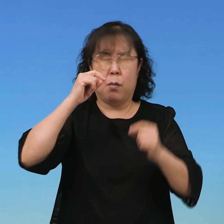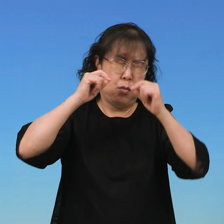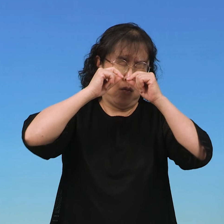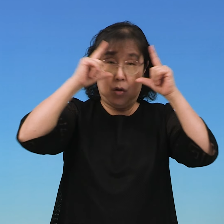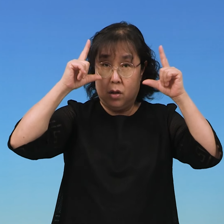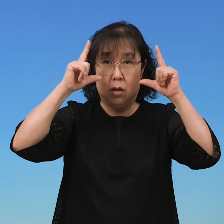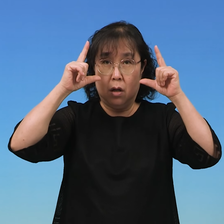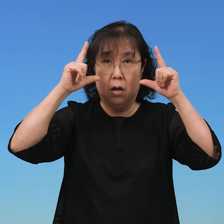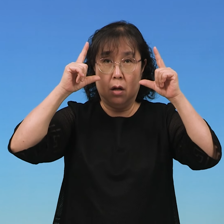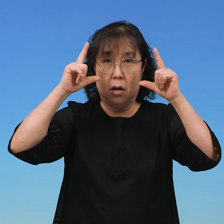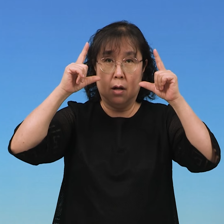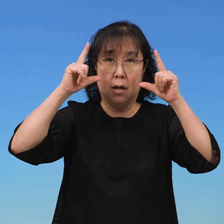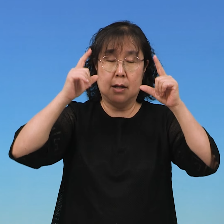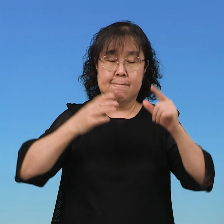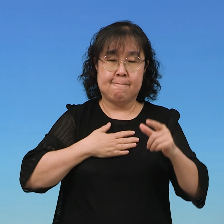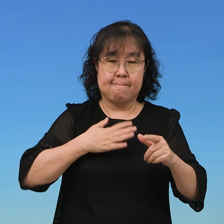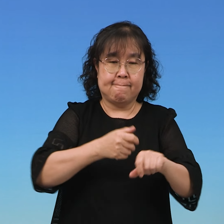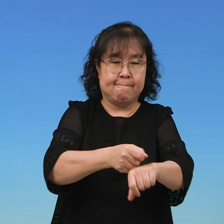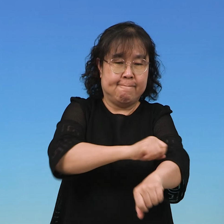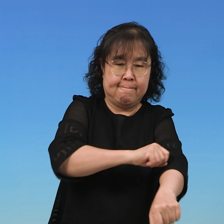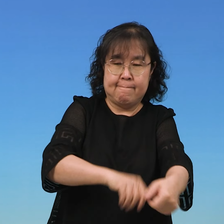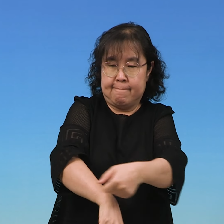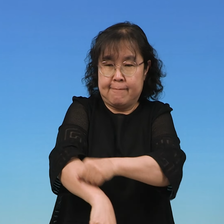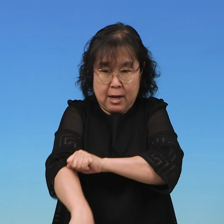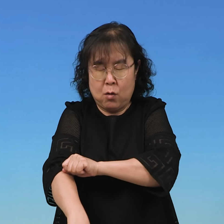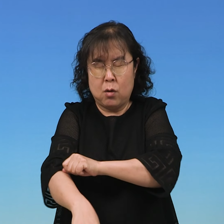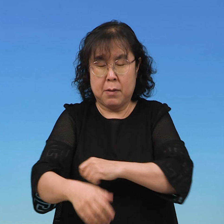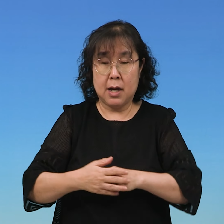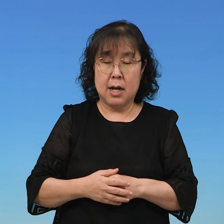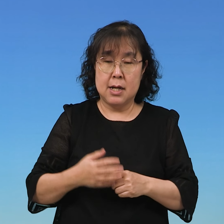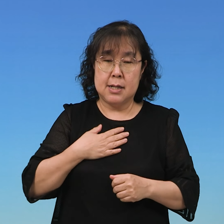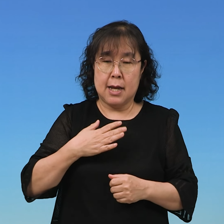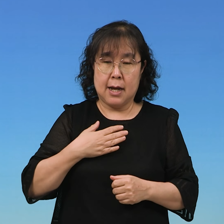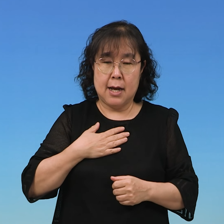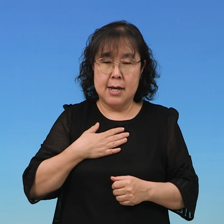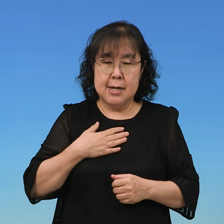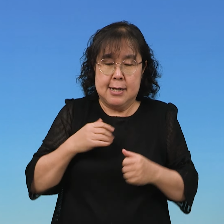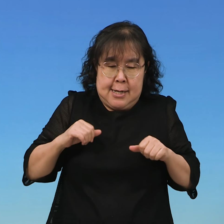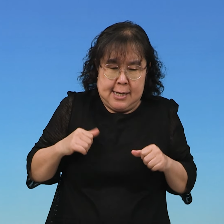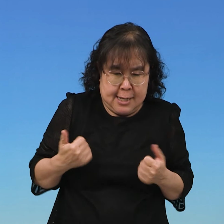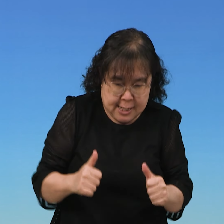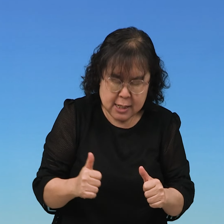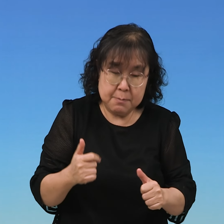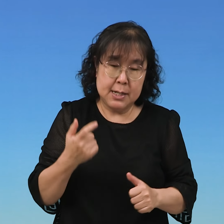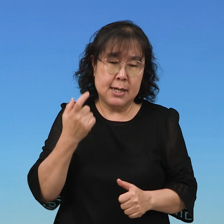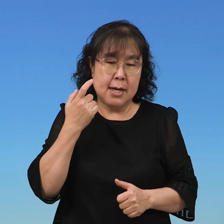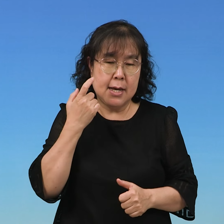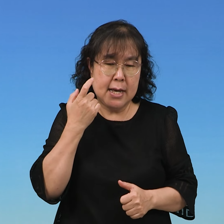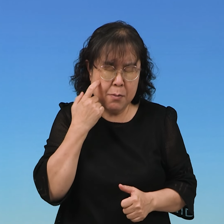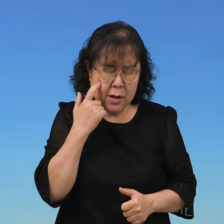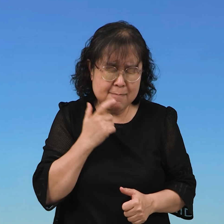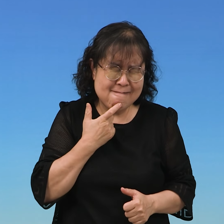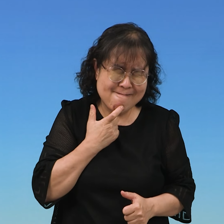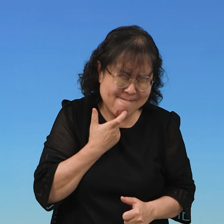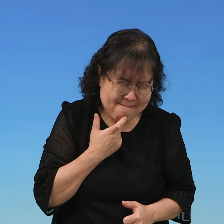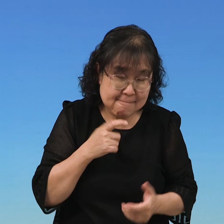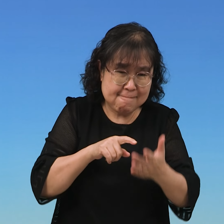야곱이 두 눈 부릅뜨고 그냥 한번 이건 형감 뺏어봐야 되겠다 하고, 난 내 인생 내가 영위할 수 있다 그러고